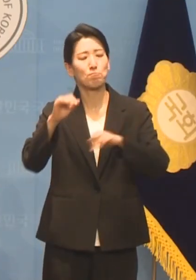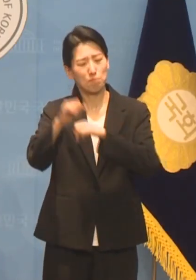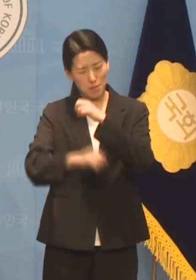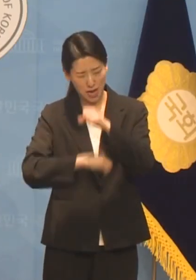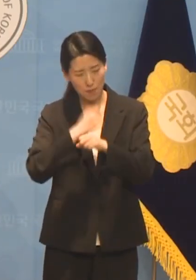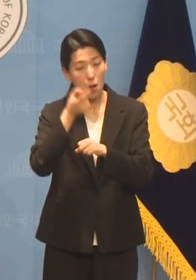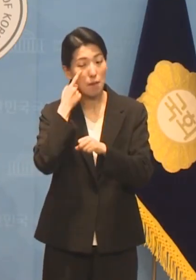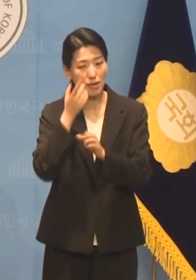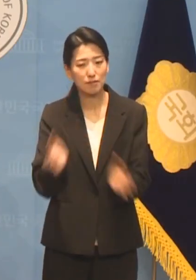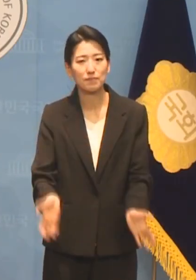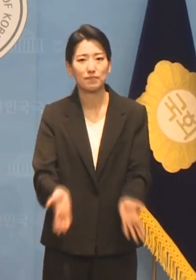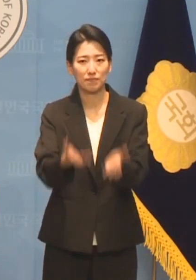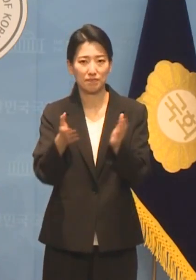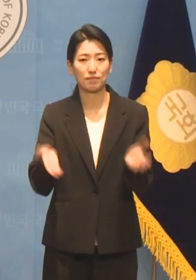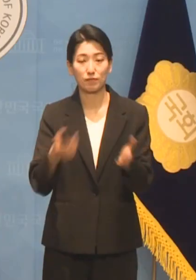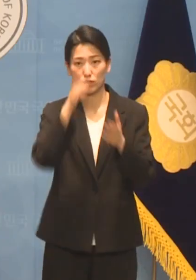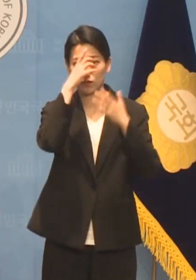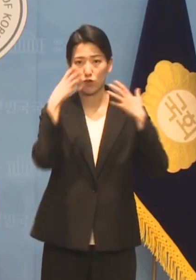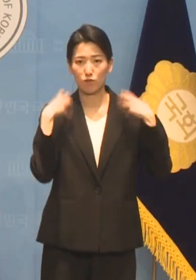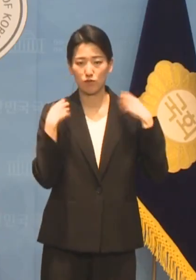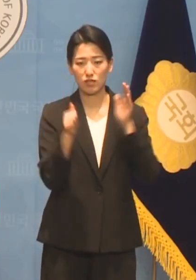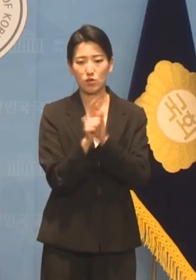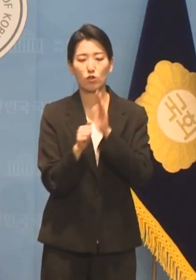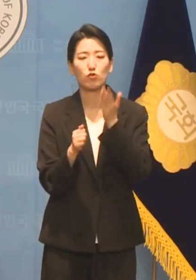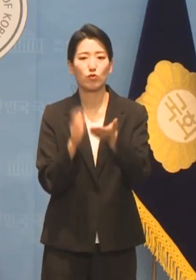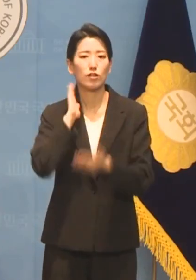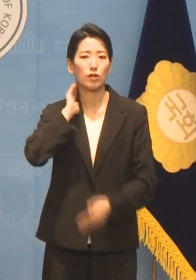수 있도록 힘껏 뒷받침하겠습니다.